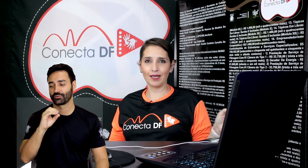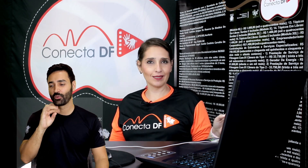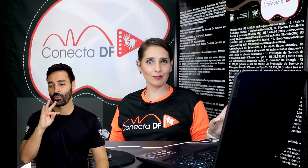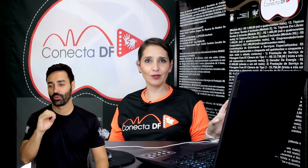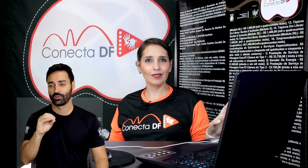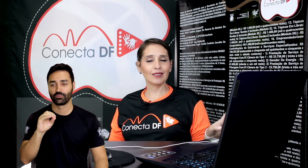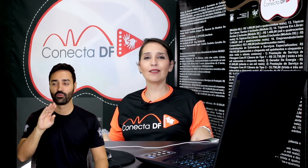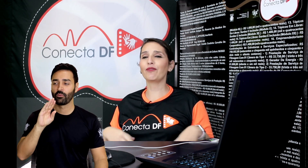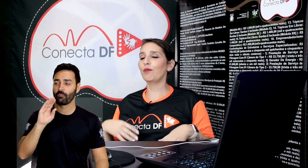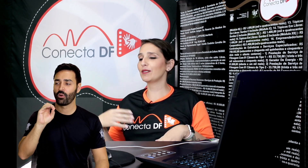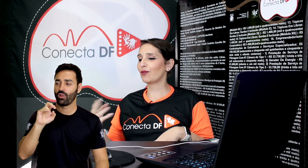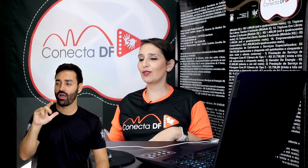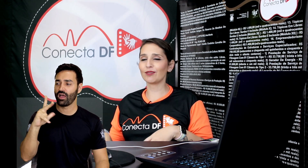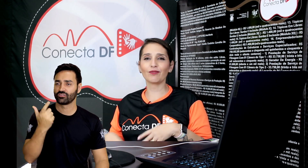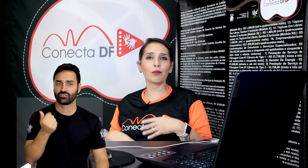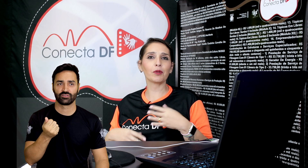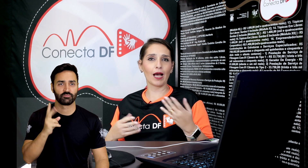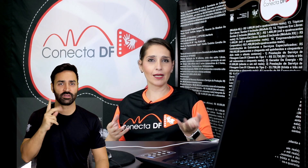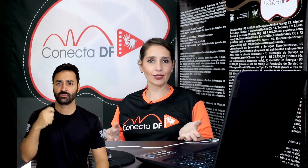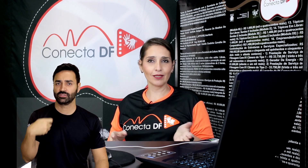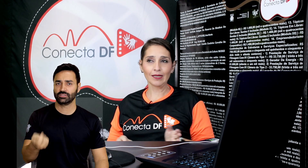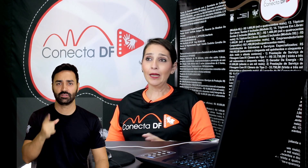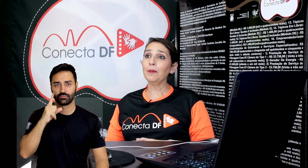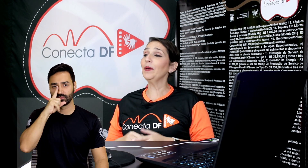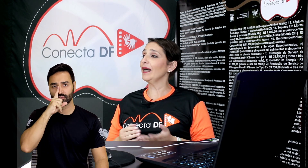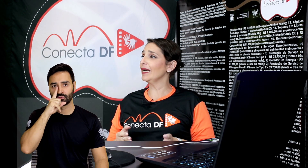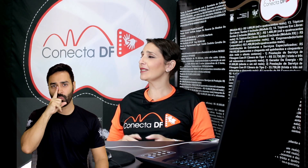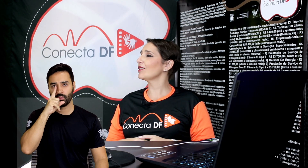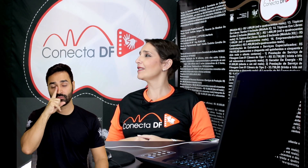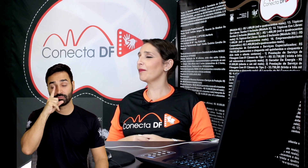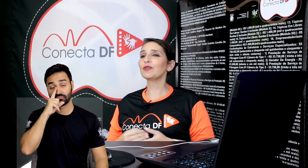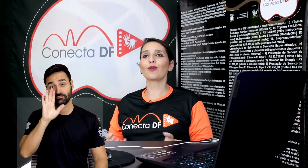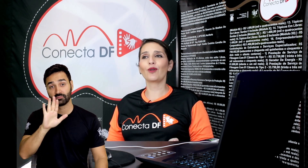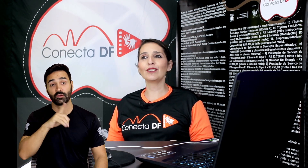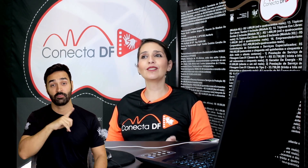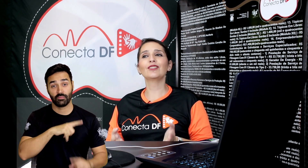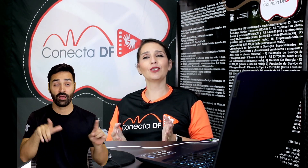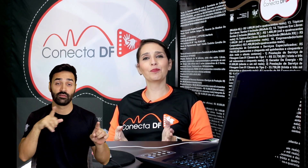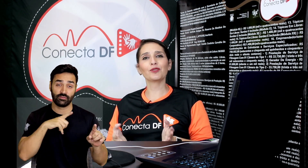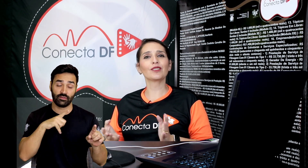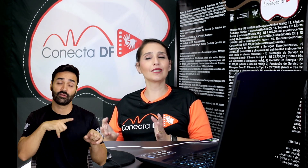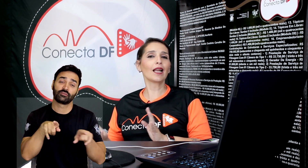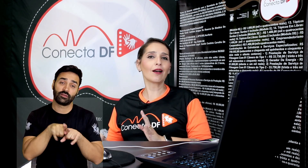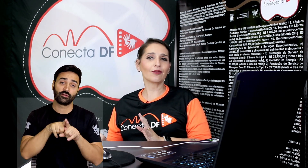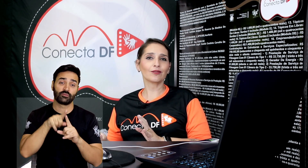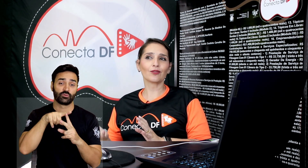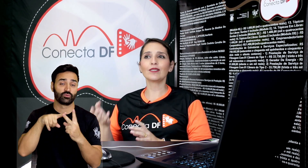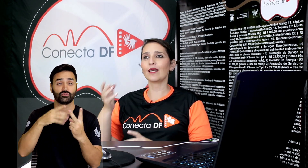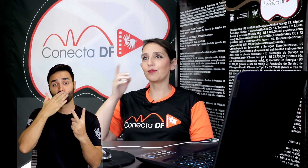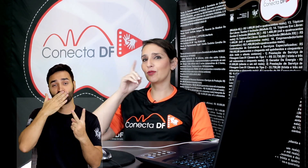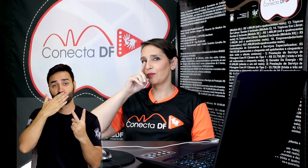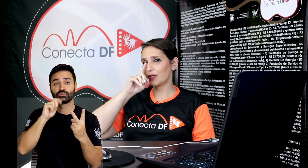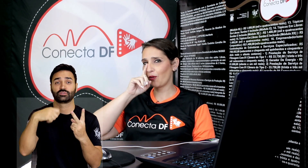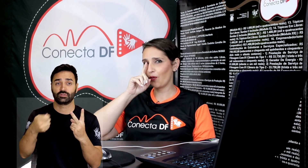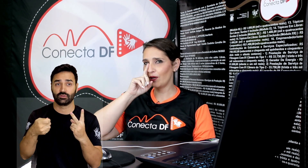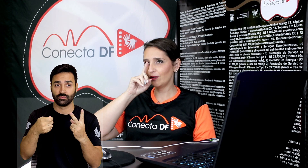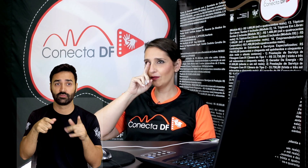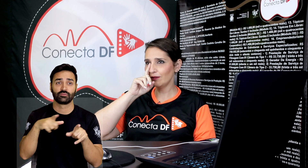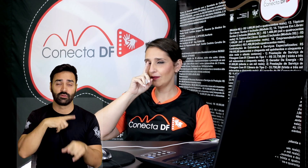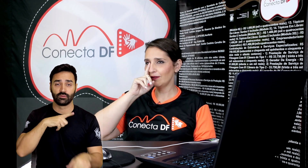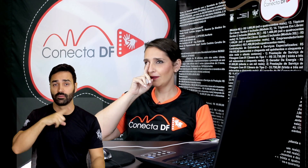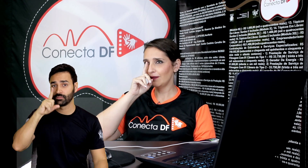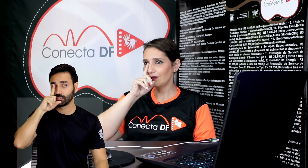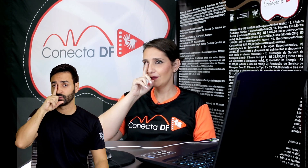ser o mesmo, se for biscoito ou se for bolacha. Mas nós temos dois tipos de sinal. Nós temos o